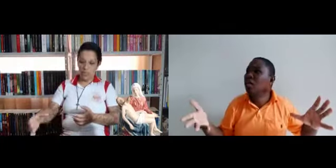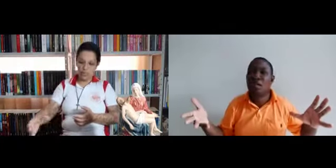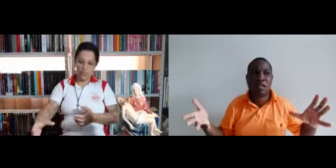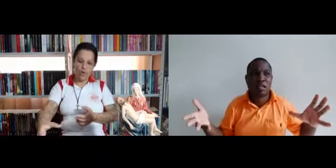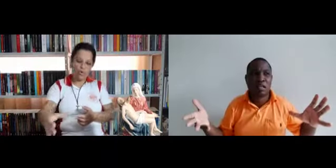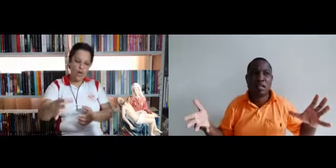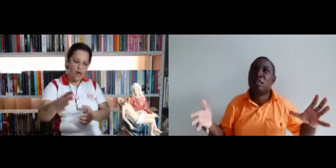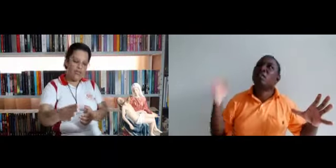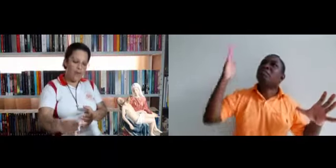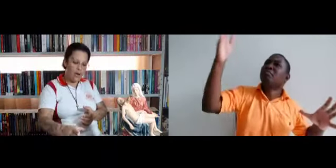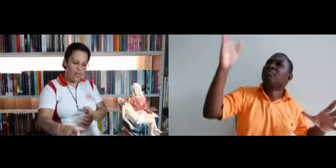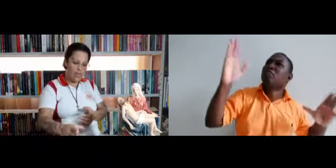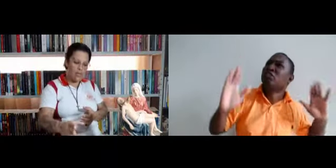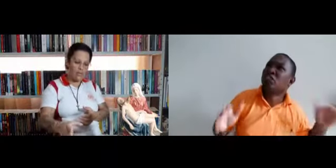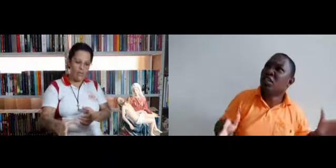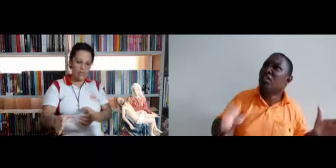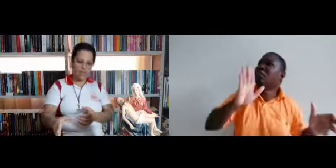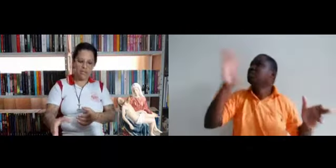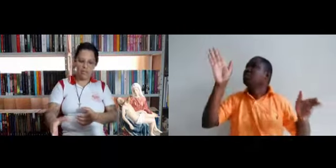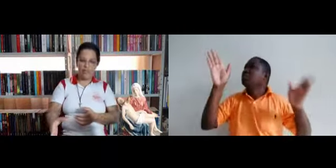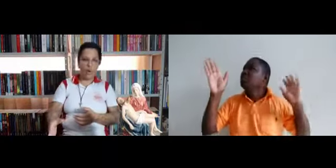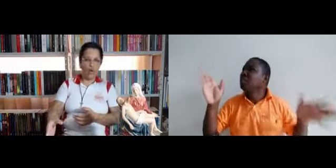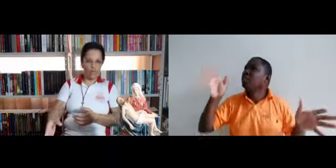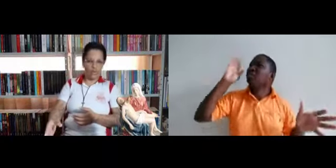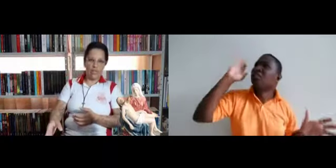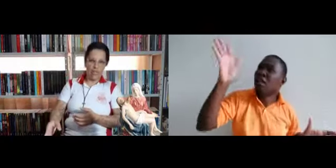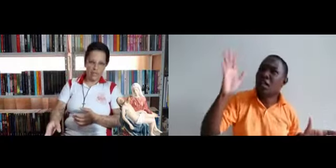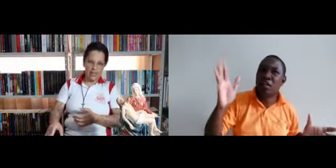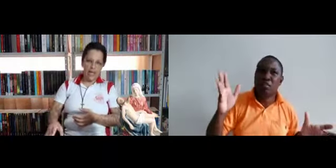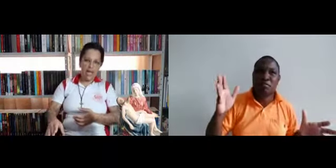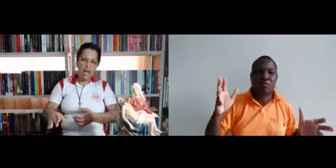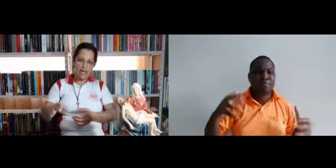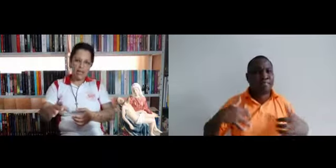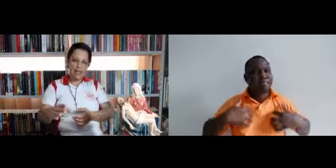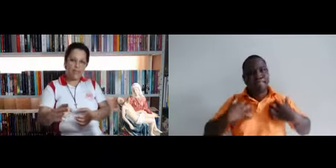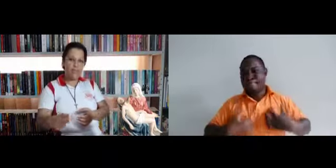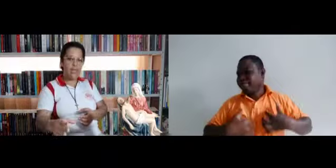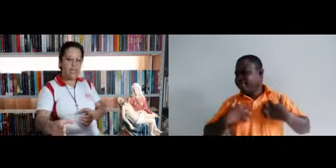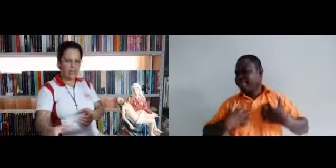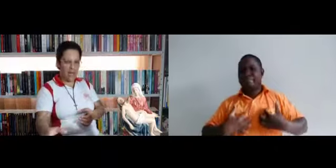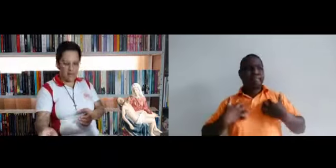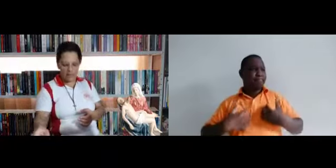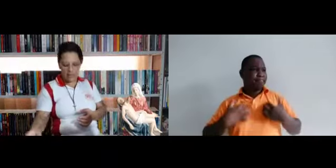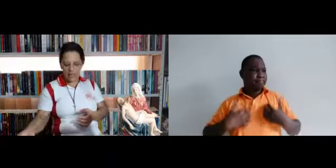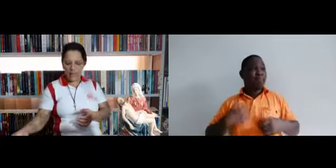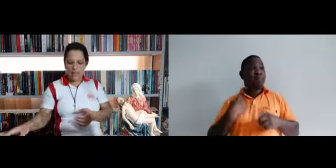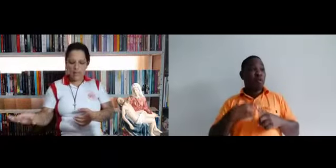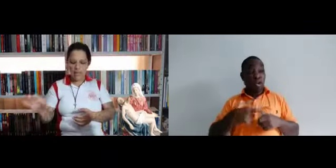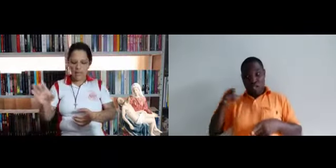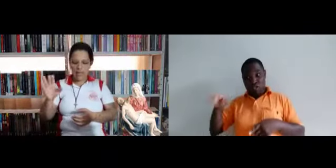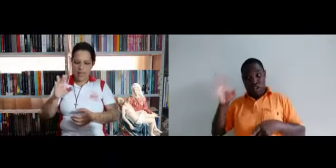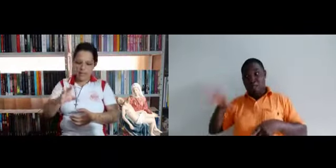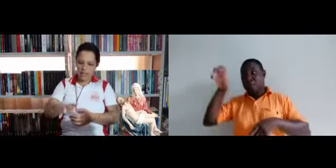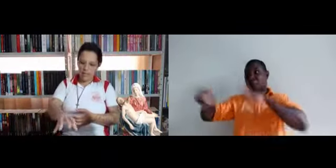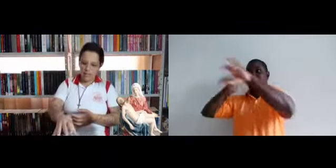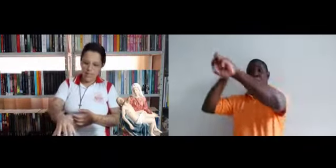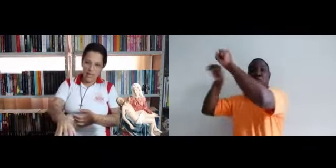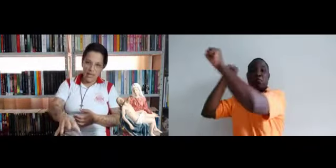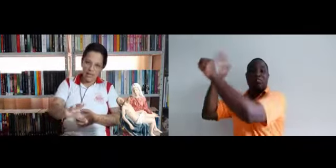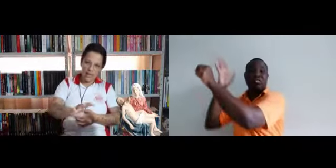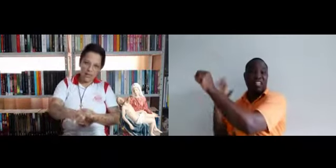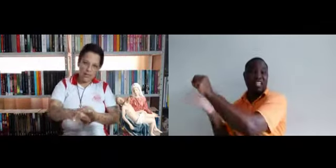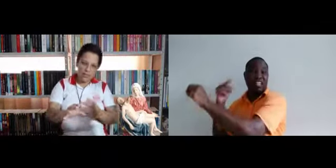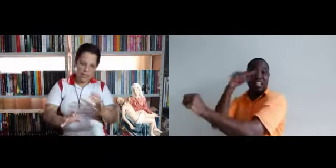desse contexto todo, formam-se 2 grandes blocos de alianças. Alianças militares, né? Que é a